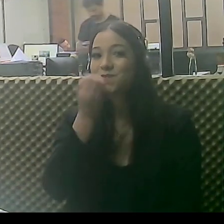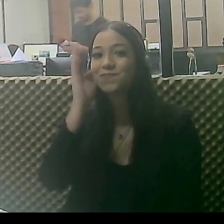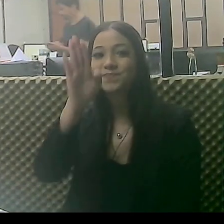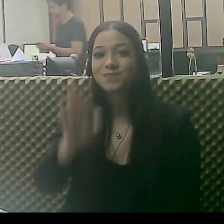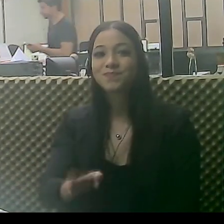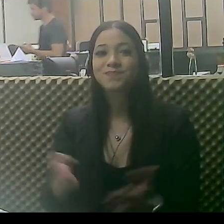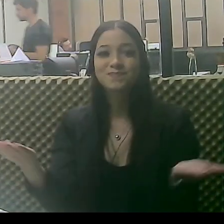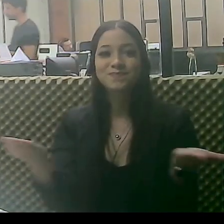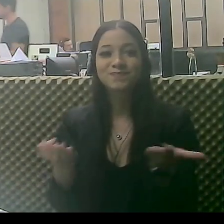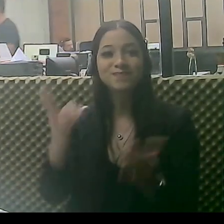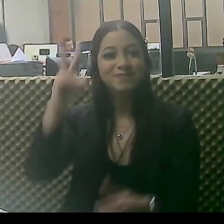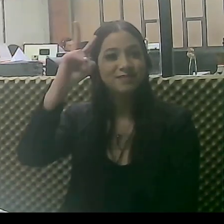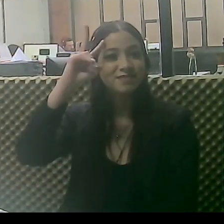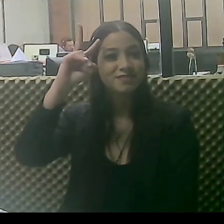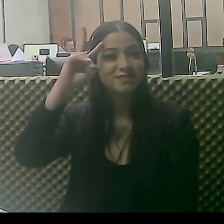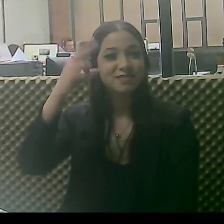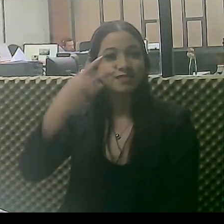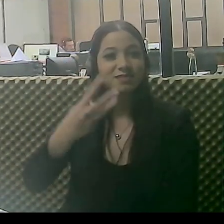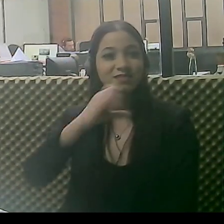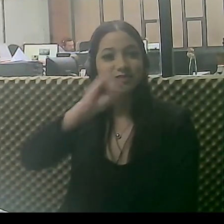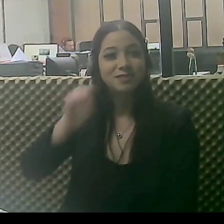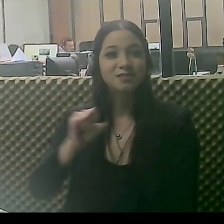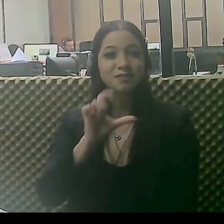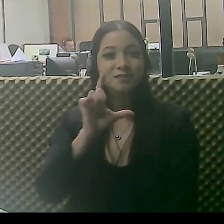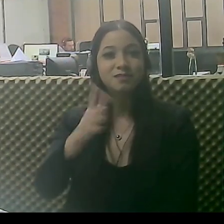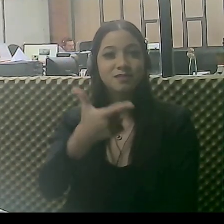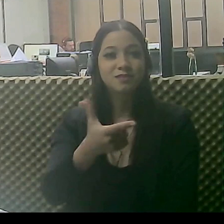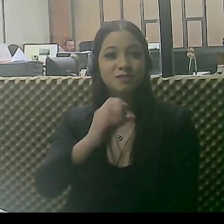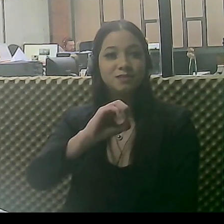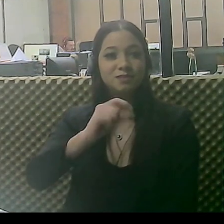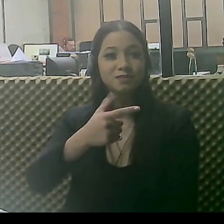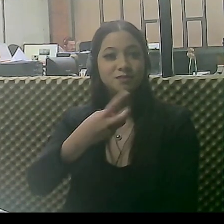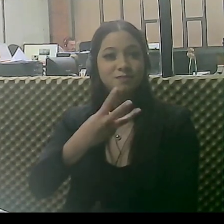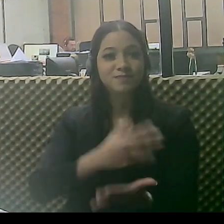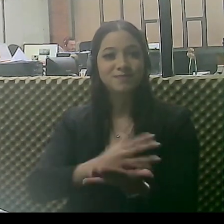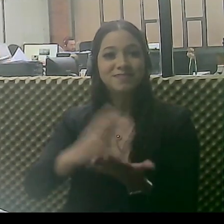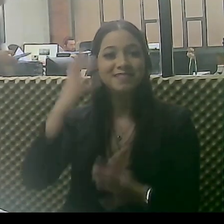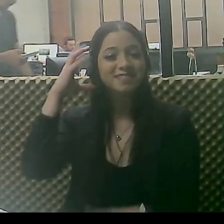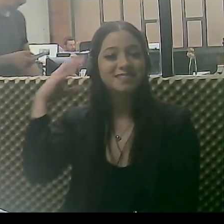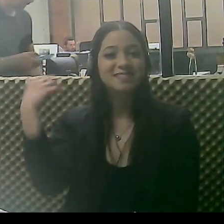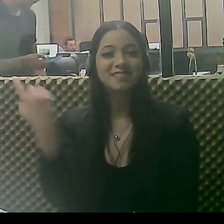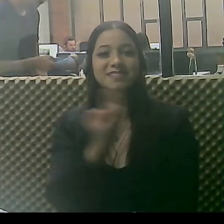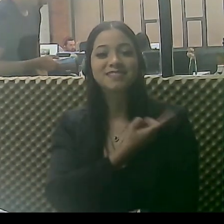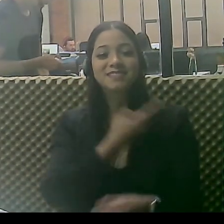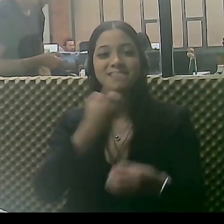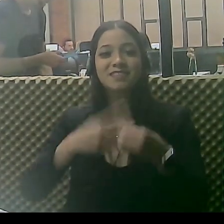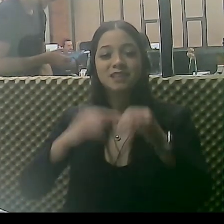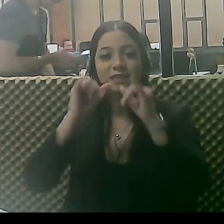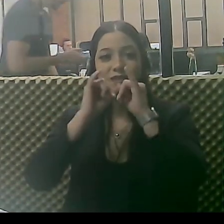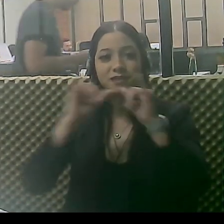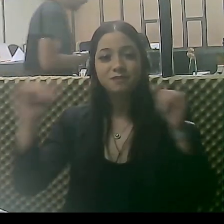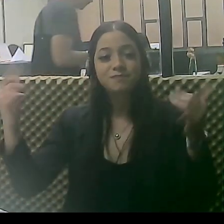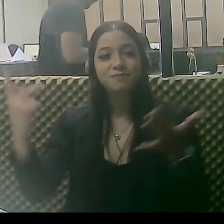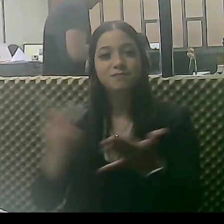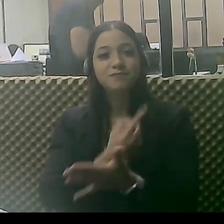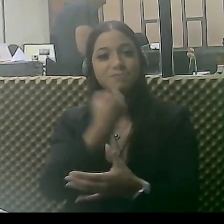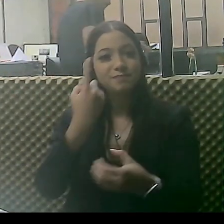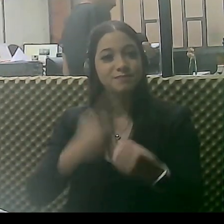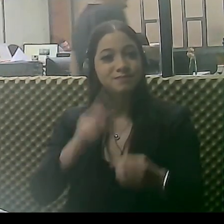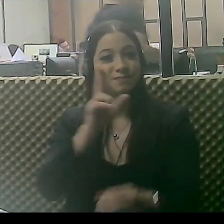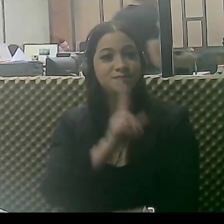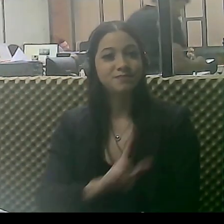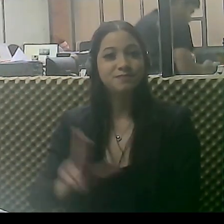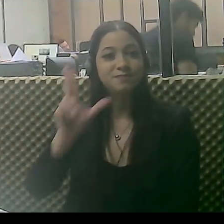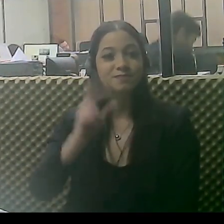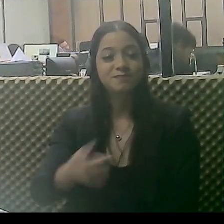Boa tarde, hoje é segunda-feira, dia 3 de julho de 2023. Está no ar a Rádio Nossa Cidade com um boletim de notícias sobre o que de fato acontece